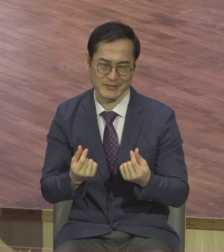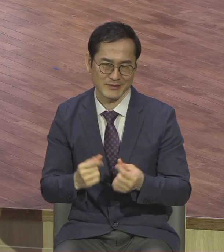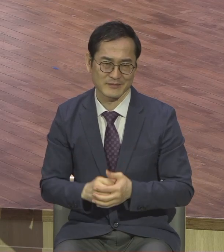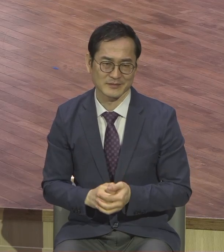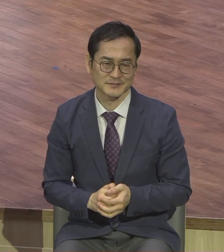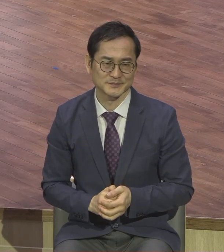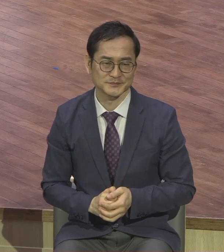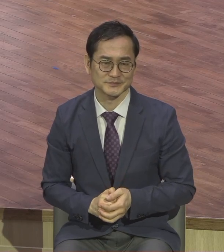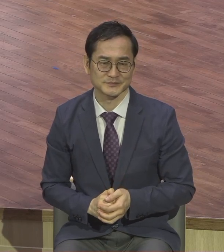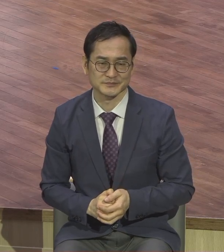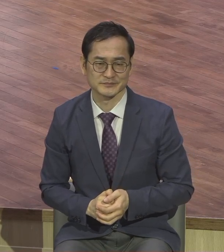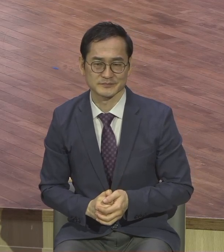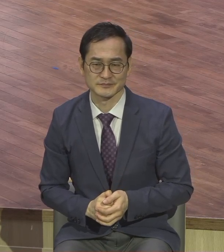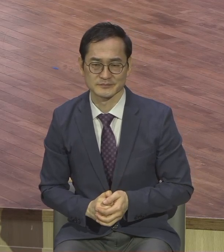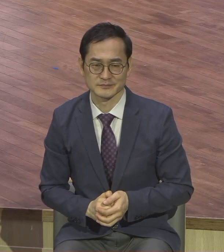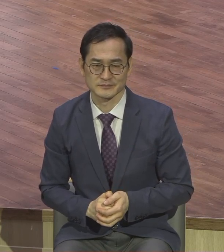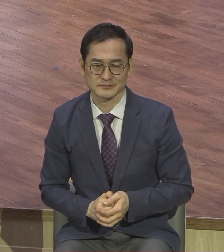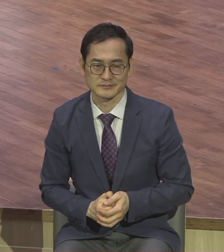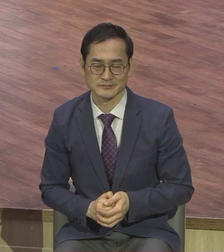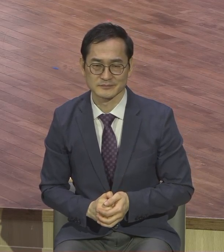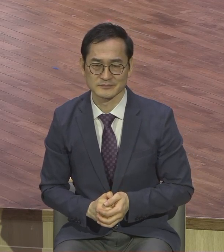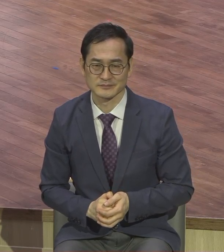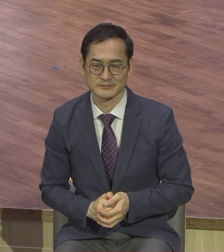특권이, 특권.